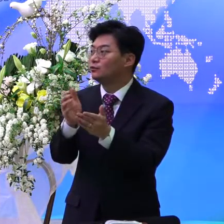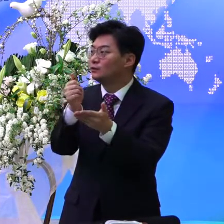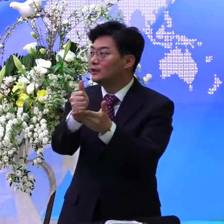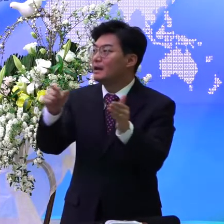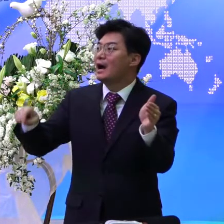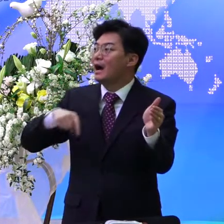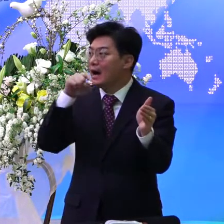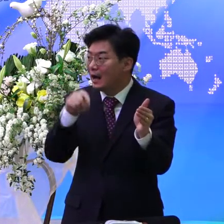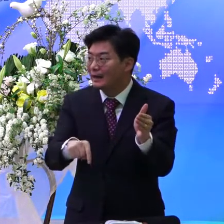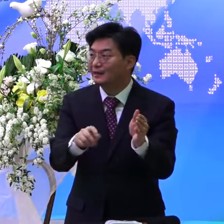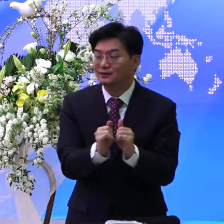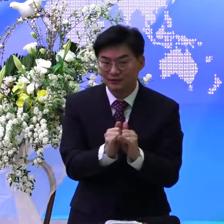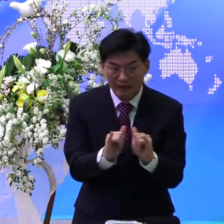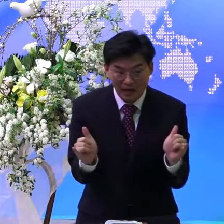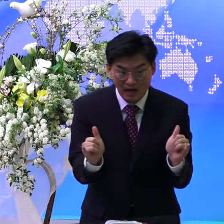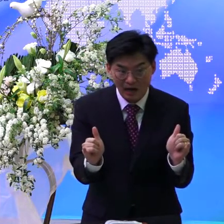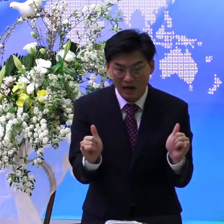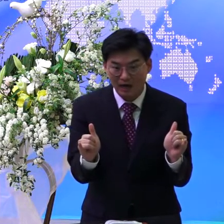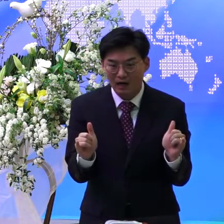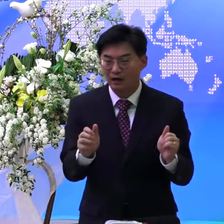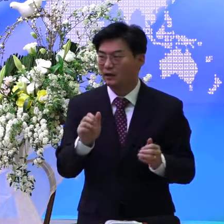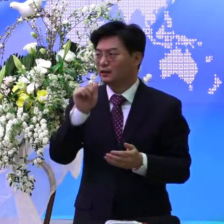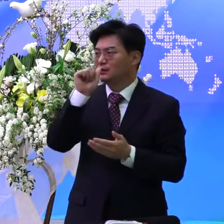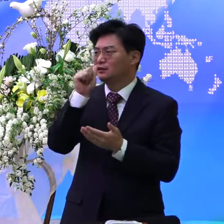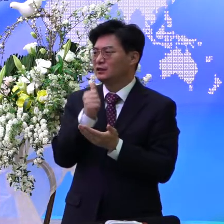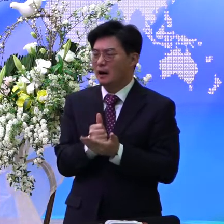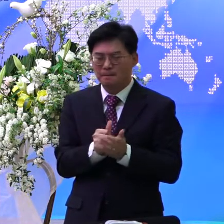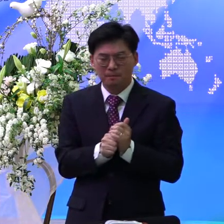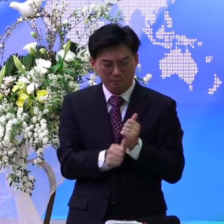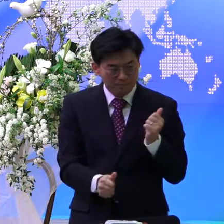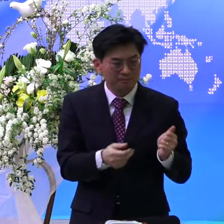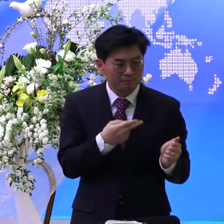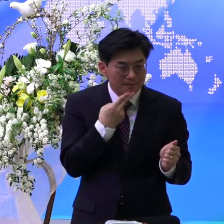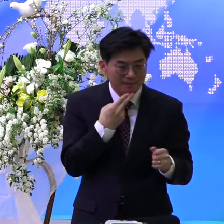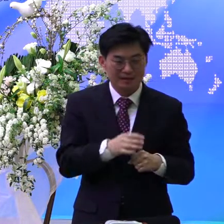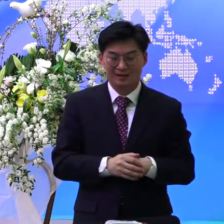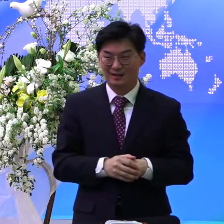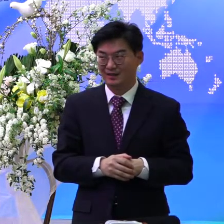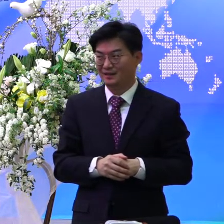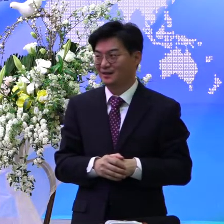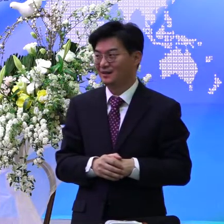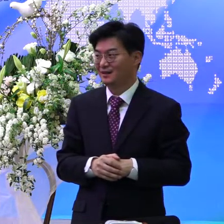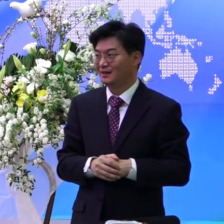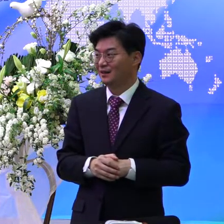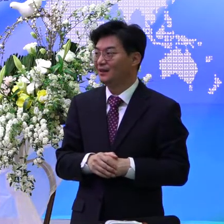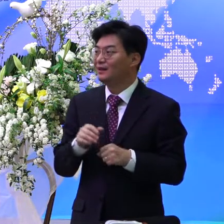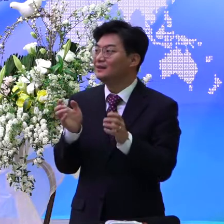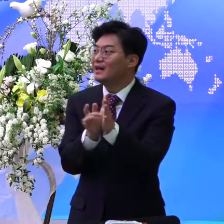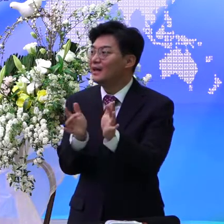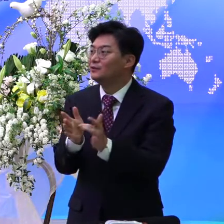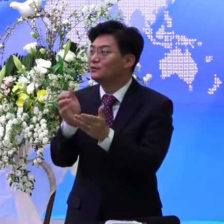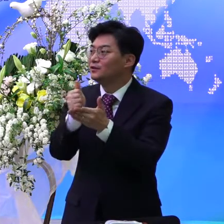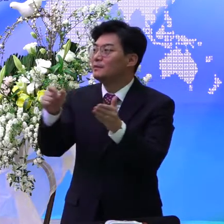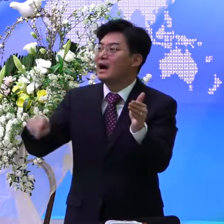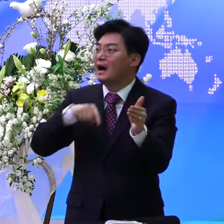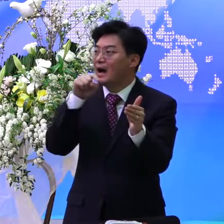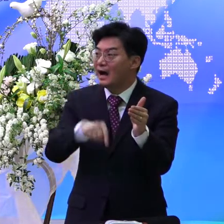그리스도 예수 안에 있는 자에게는 결코 정죄함이 없나니 이는 그리스도 예수 안에